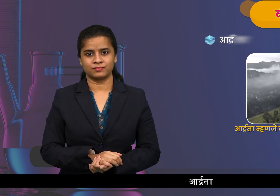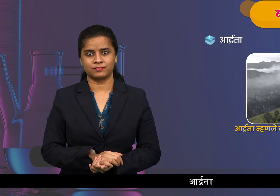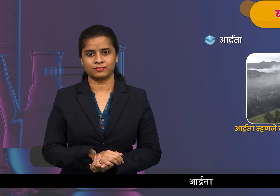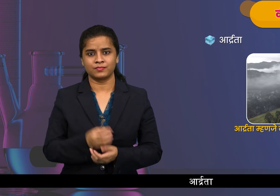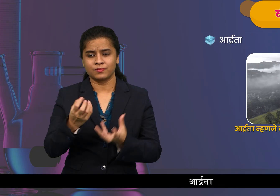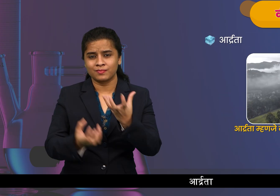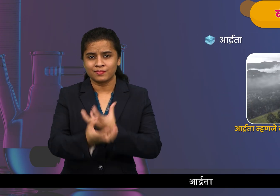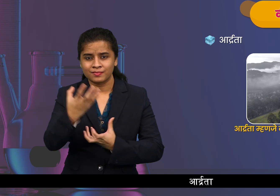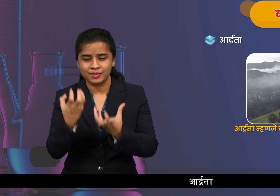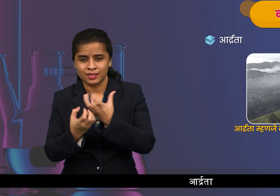आर्द्रता,